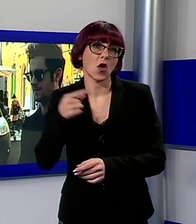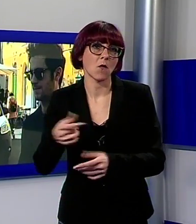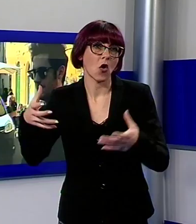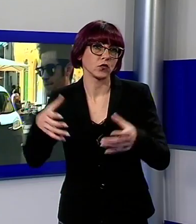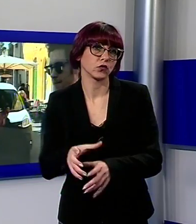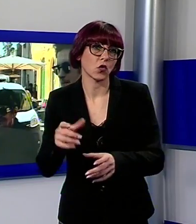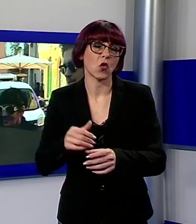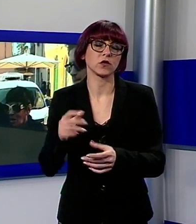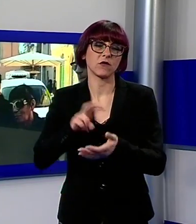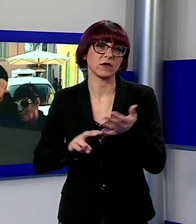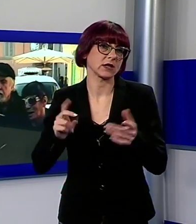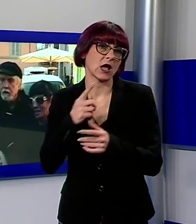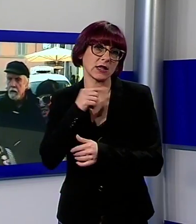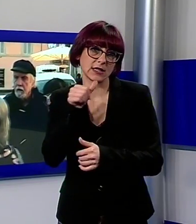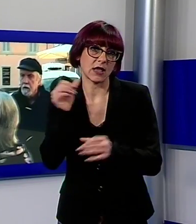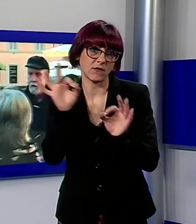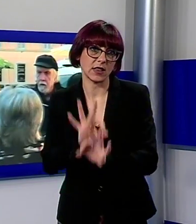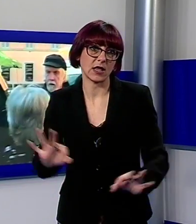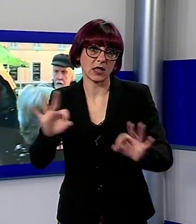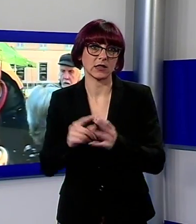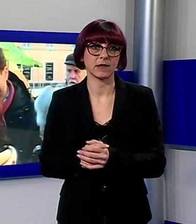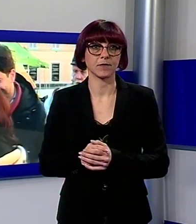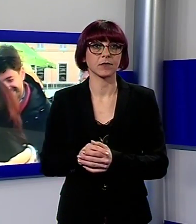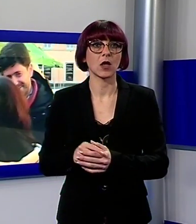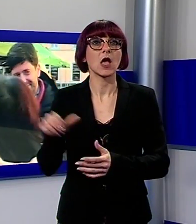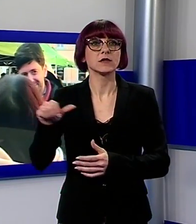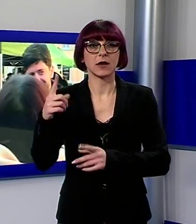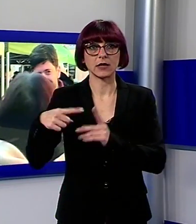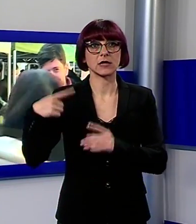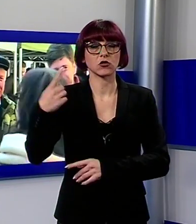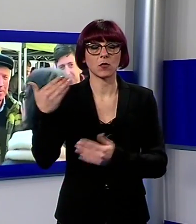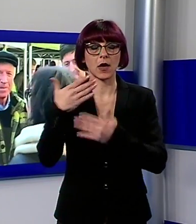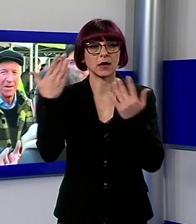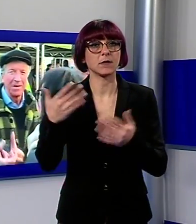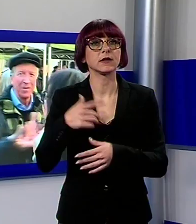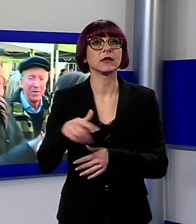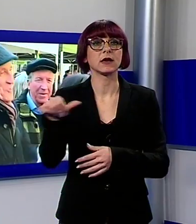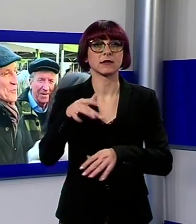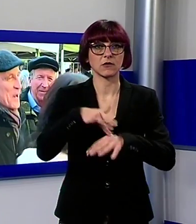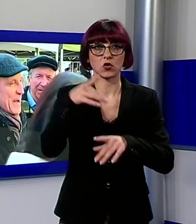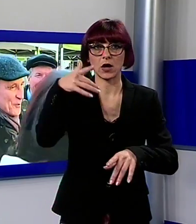Domenica mattina Speranza sarà a Stiava per l'inaugurazione del comitato elettorale e poi in piazza Mazzini al carnevale di